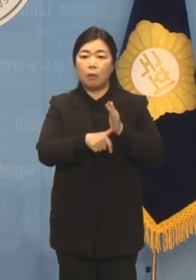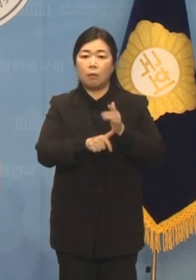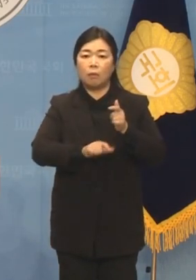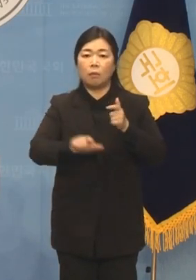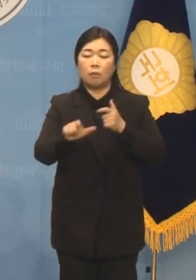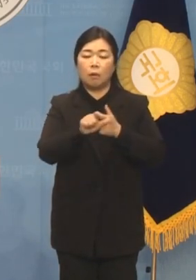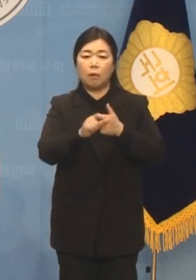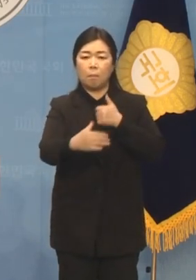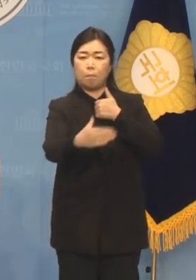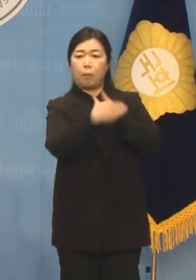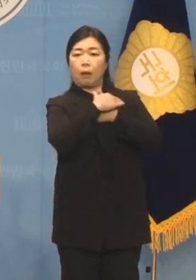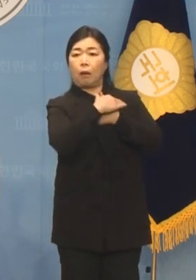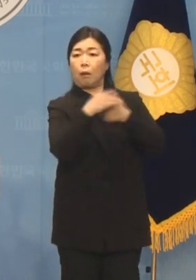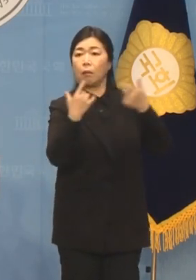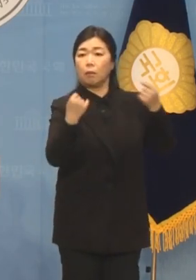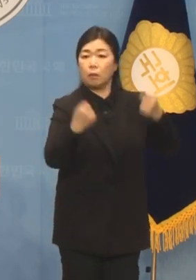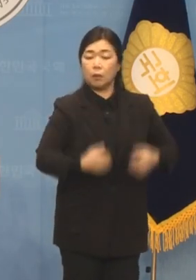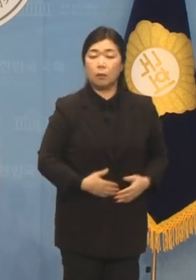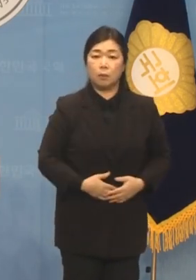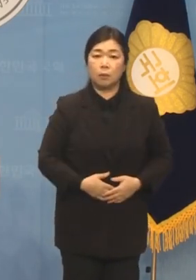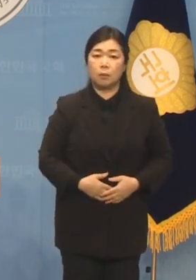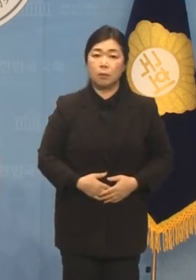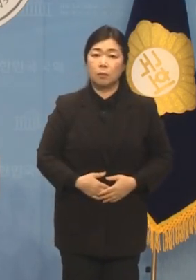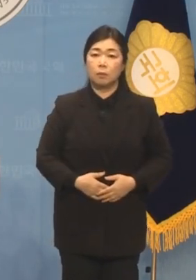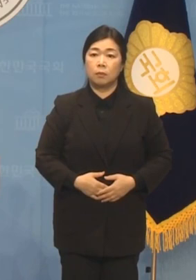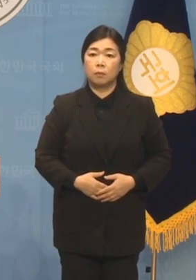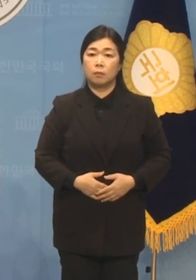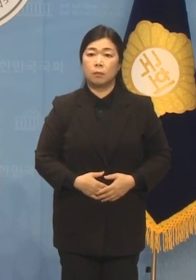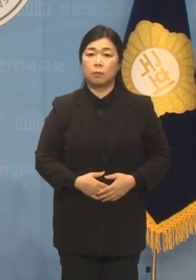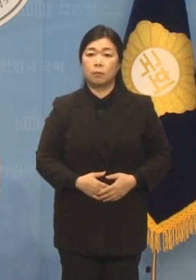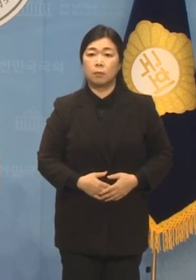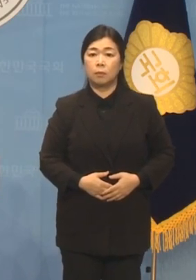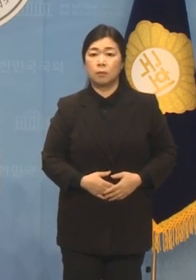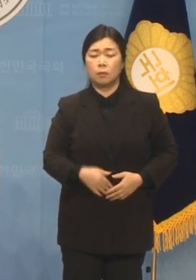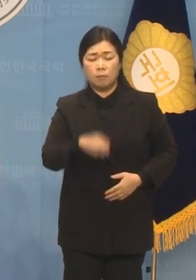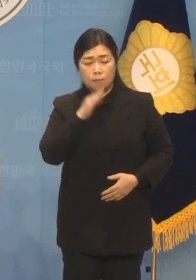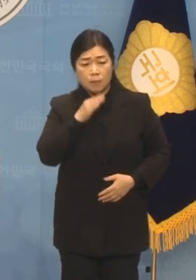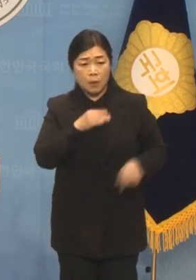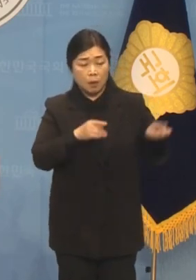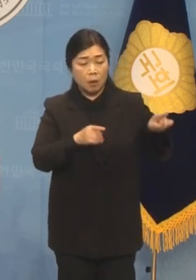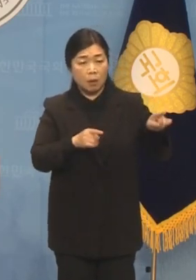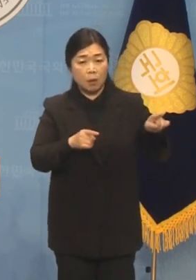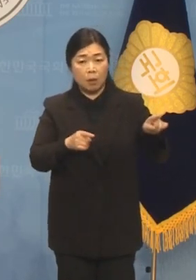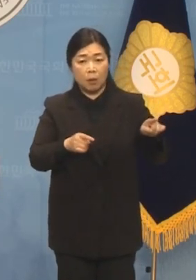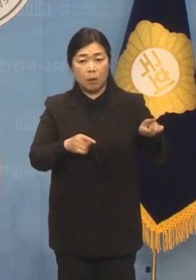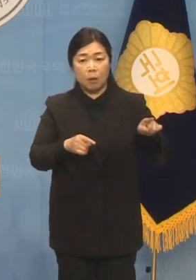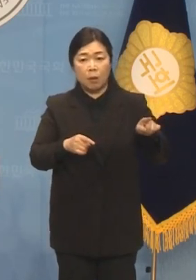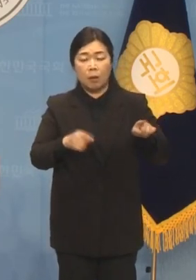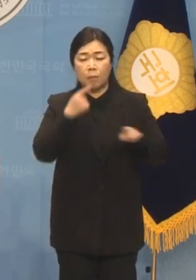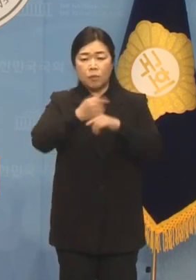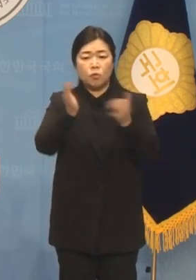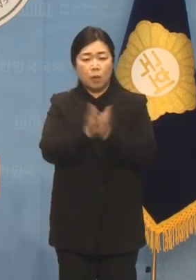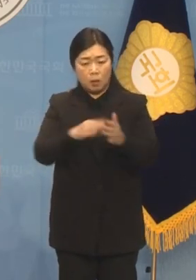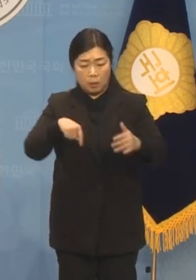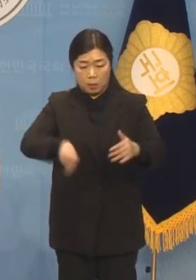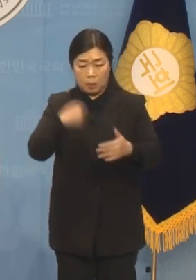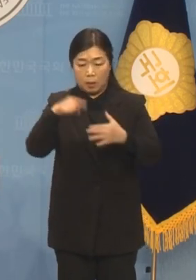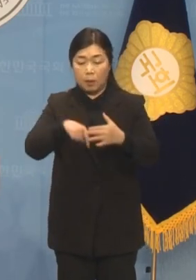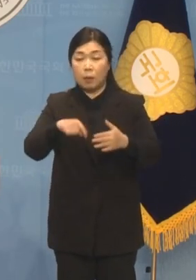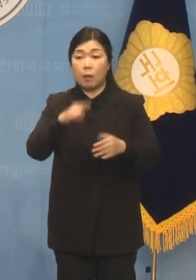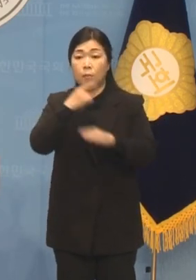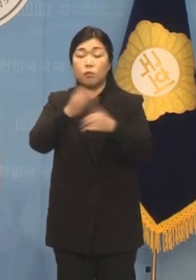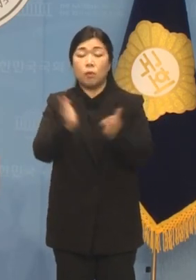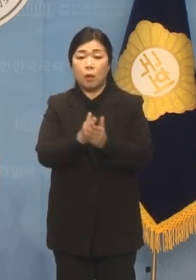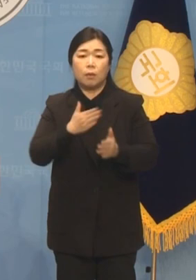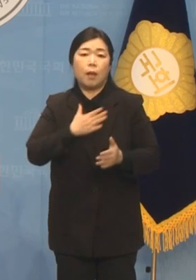척결 대상을 처리한 칼자루 진자의 표효로 들립니다. 이게 과연